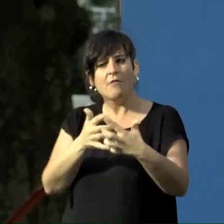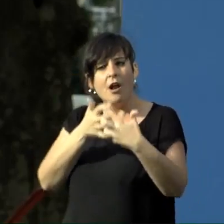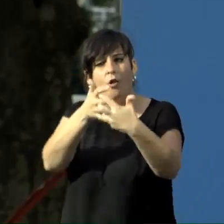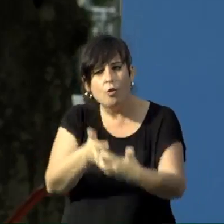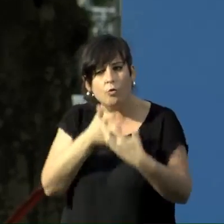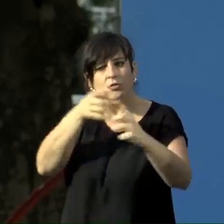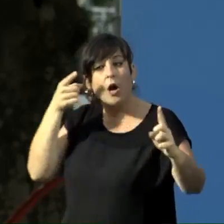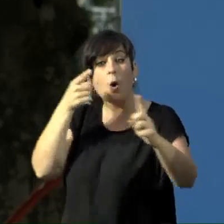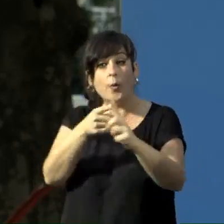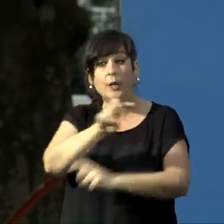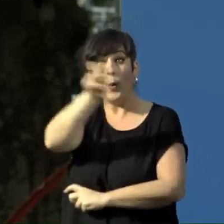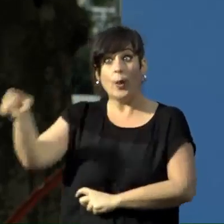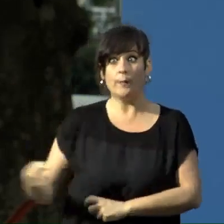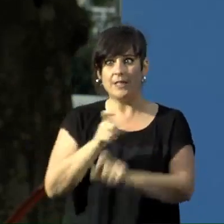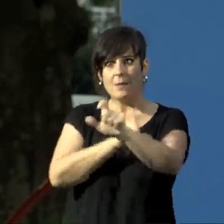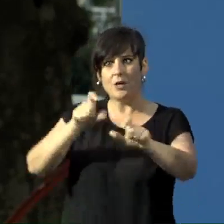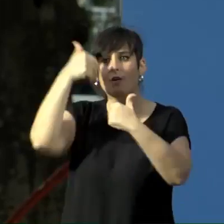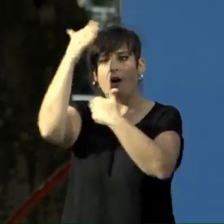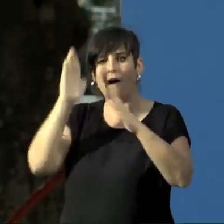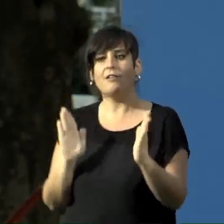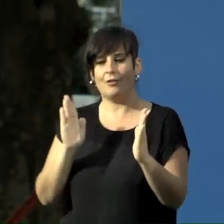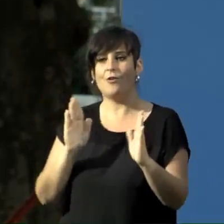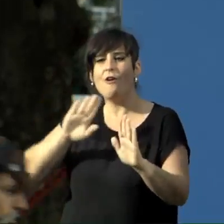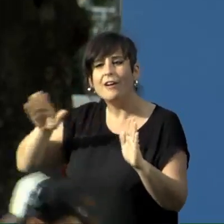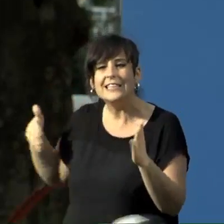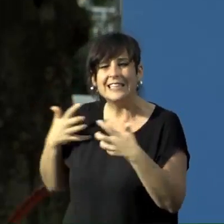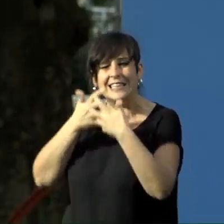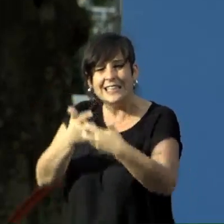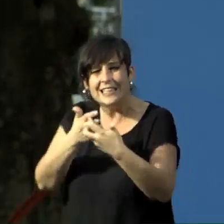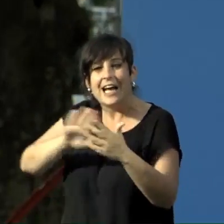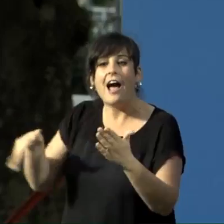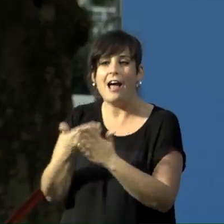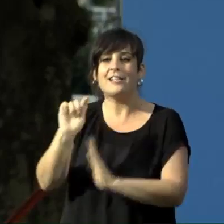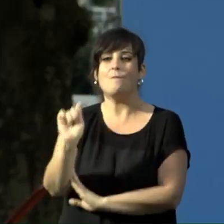con diversidade ata unha victoria histórica.